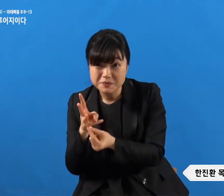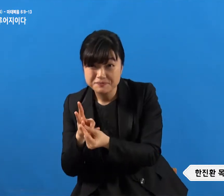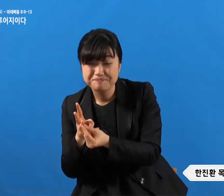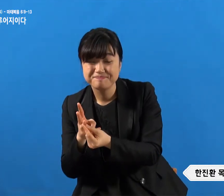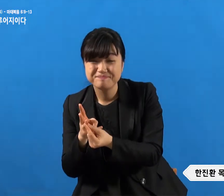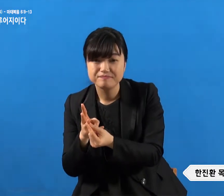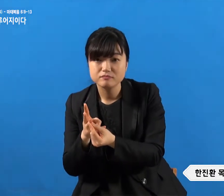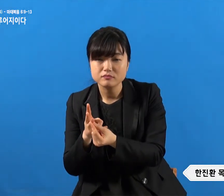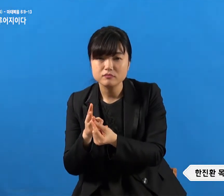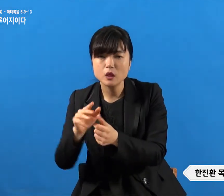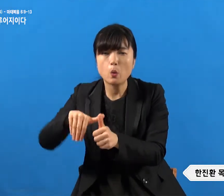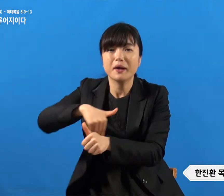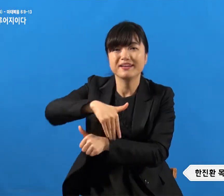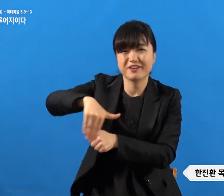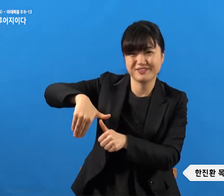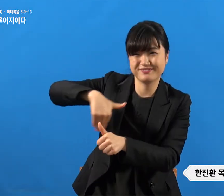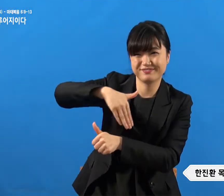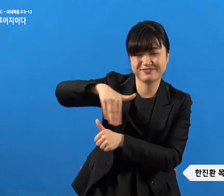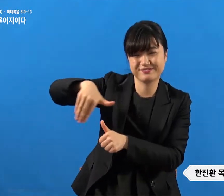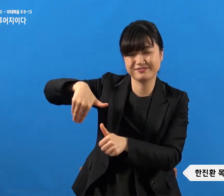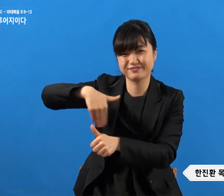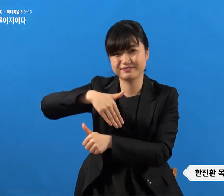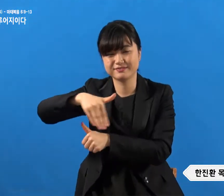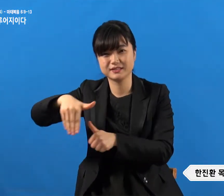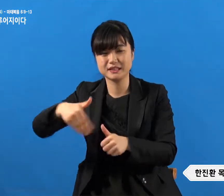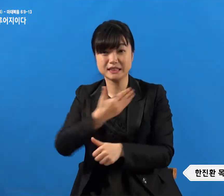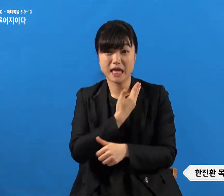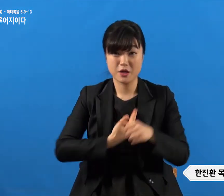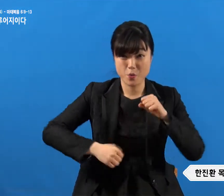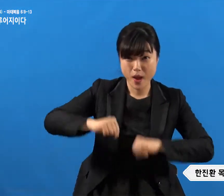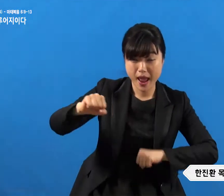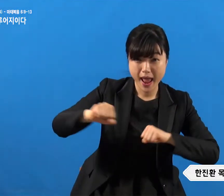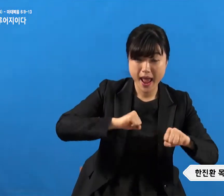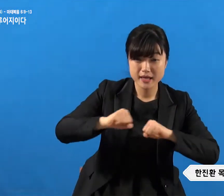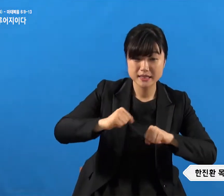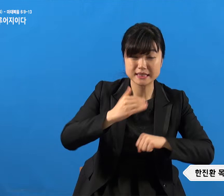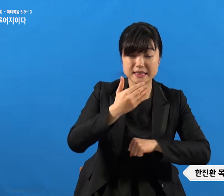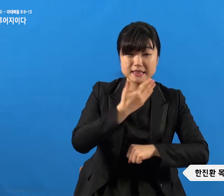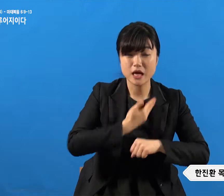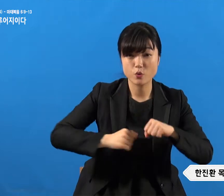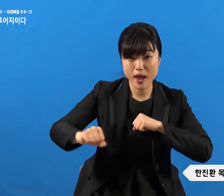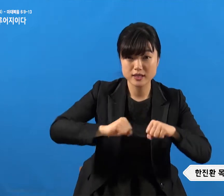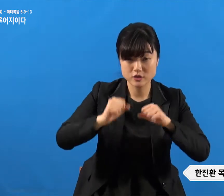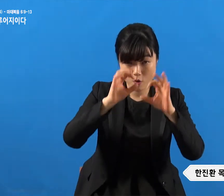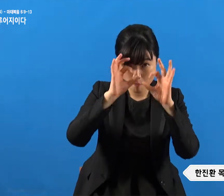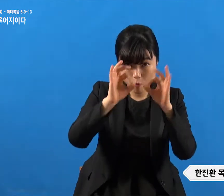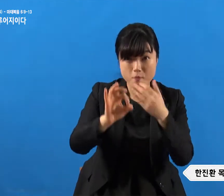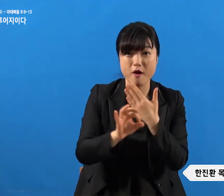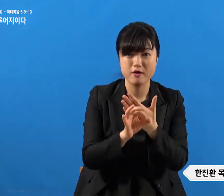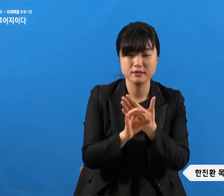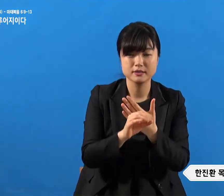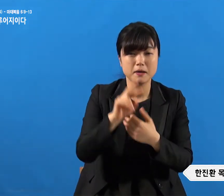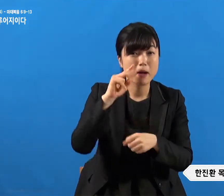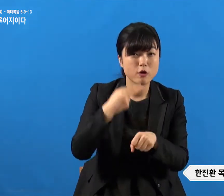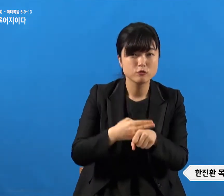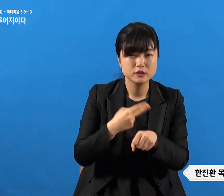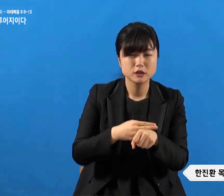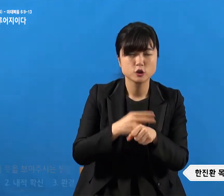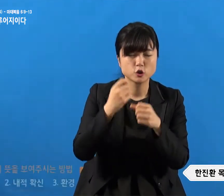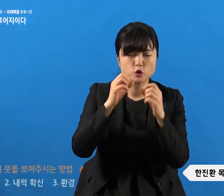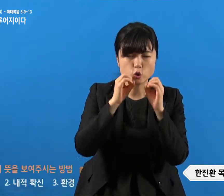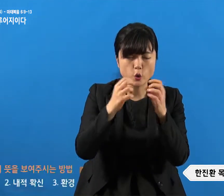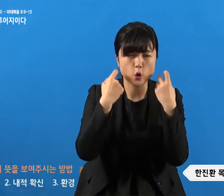번째 방편은 환경입니다. 사도행전 보면 바울 사도가 이 선교 여행을